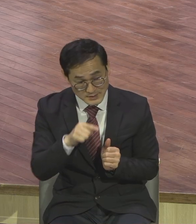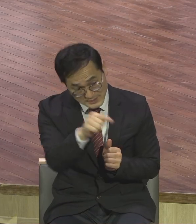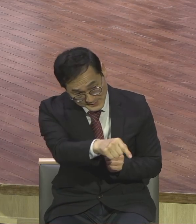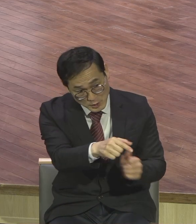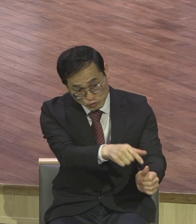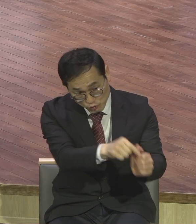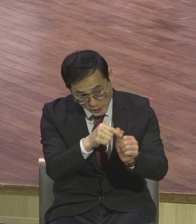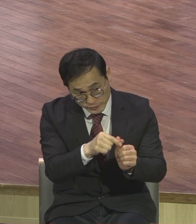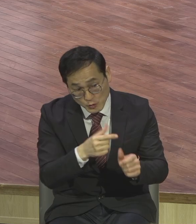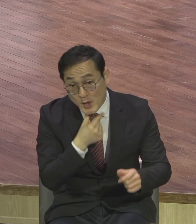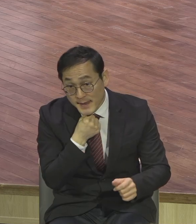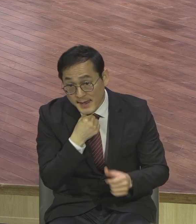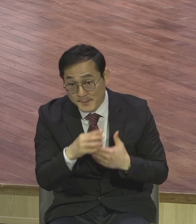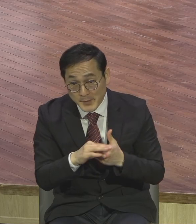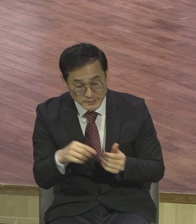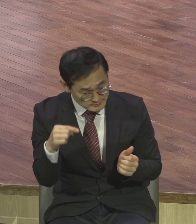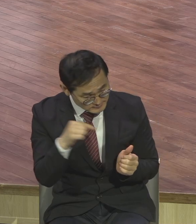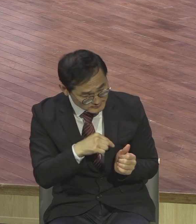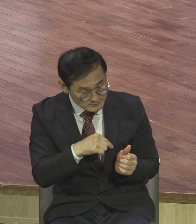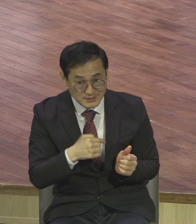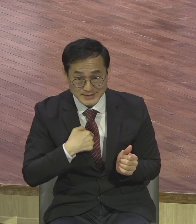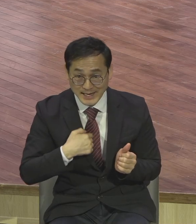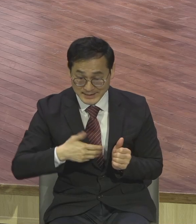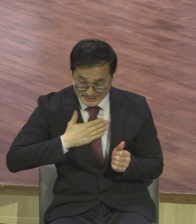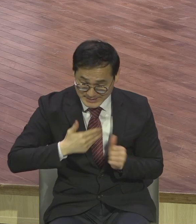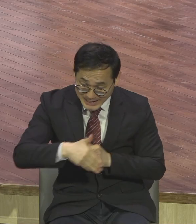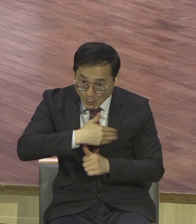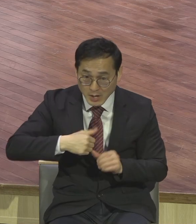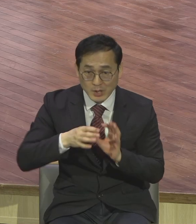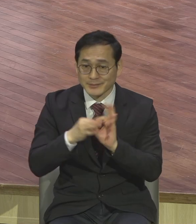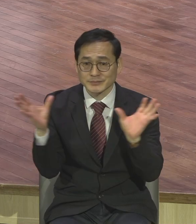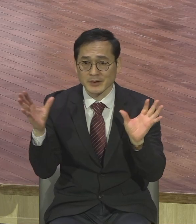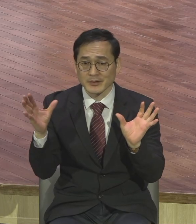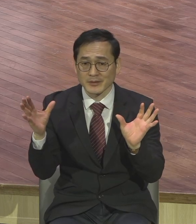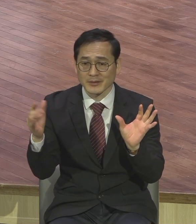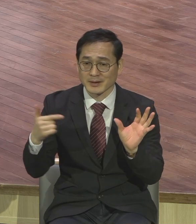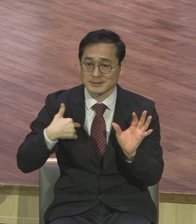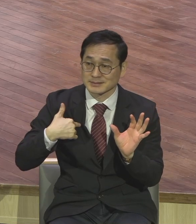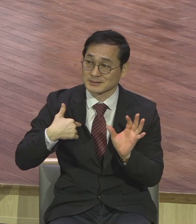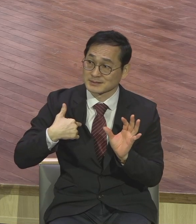있으면 그 나의 모습, 나의 상황, 행패 상관없이